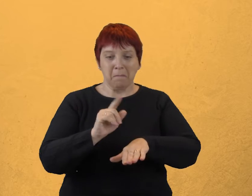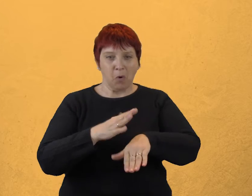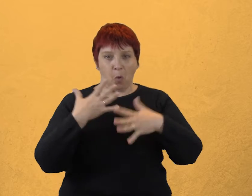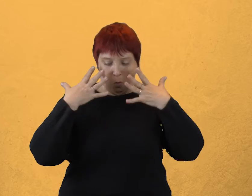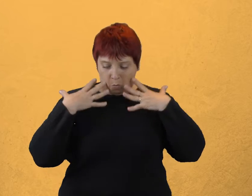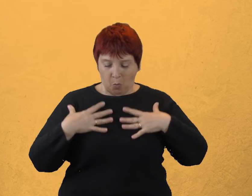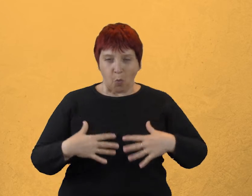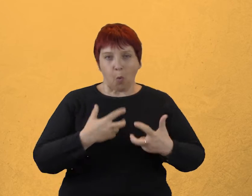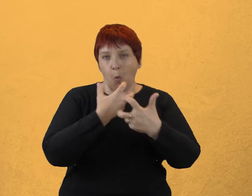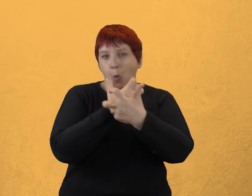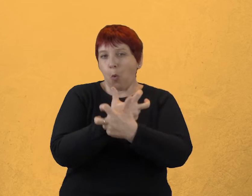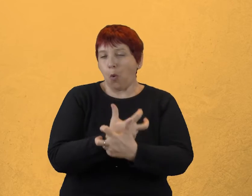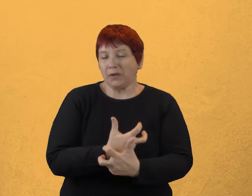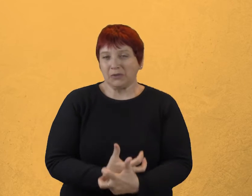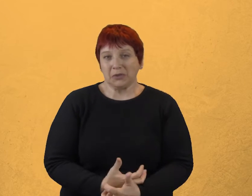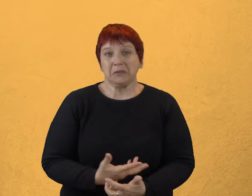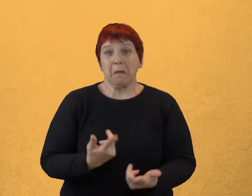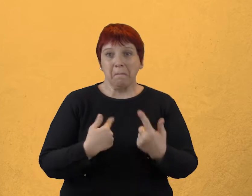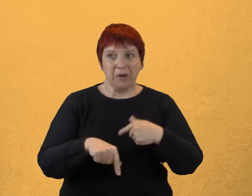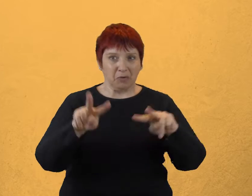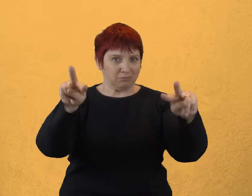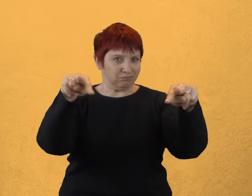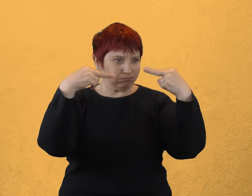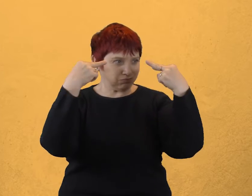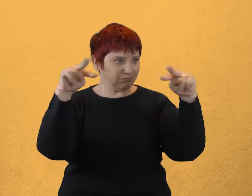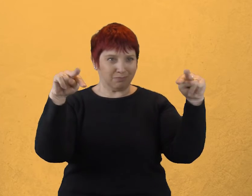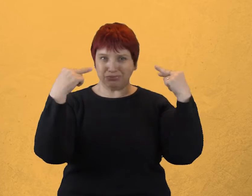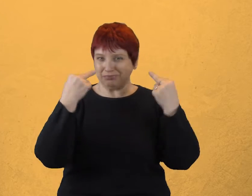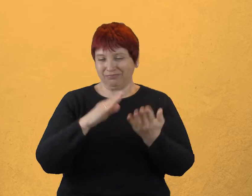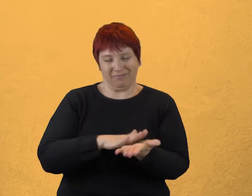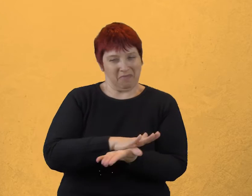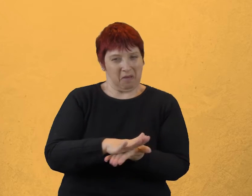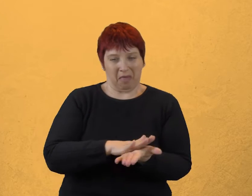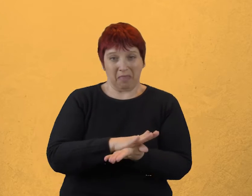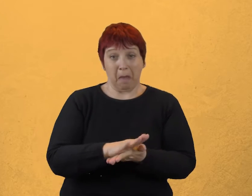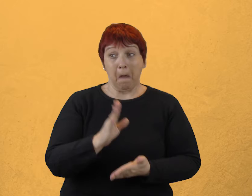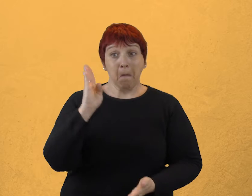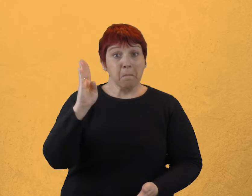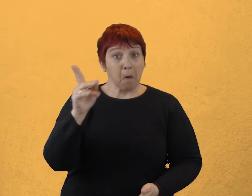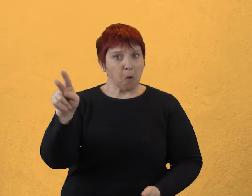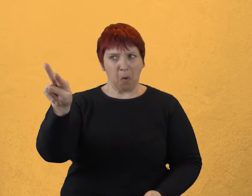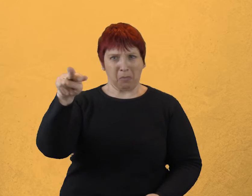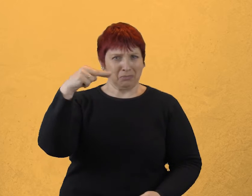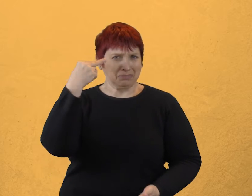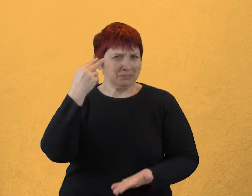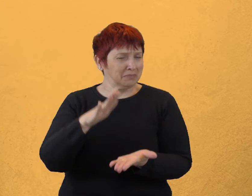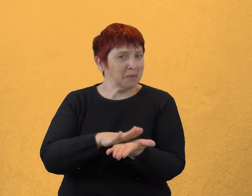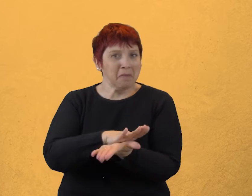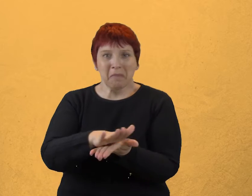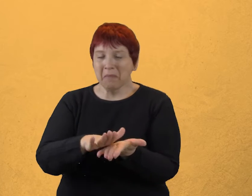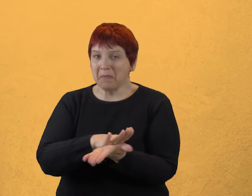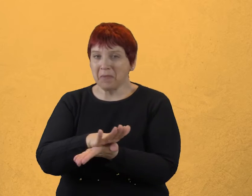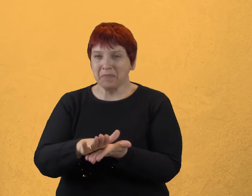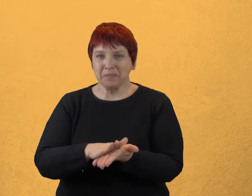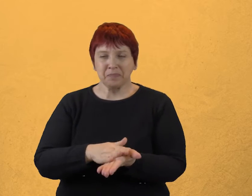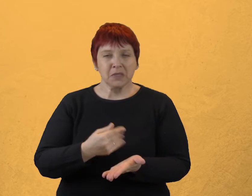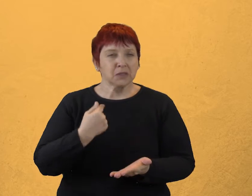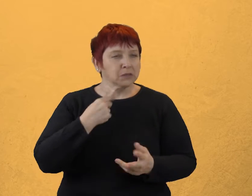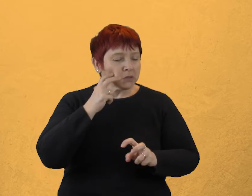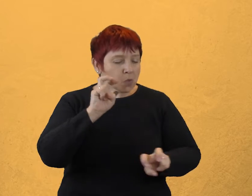huesudas, y mi físico no llamó la atención de nadie, y menos de Paola. ¿Qué hacer? ¿Cómo captar